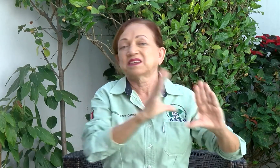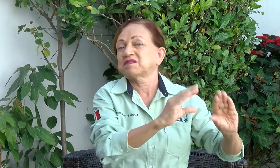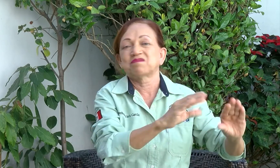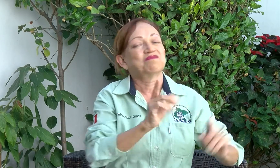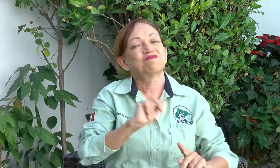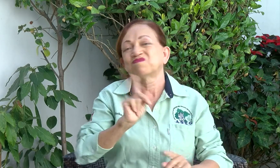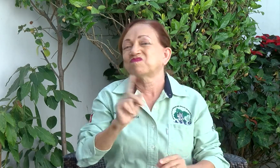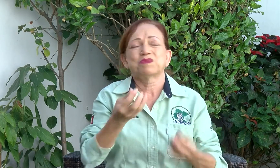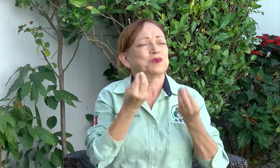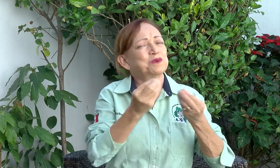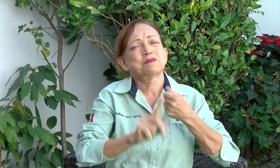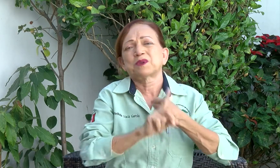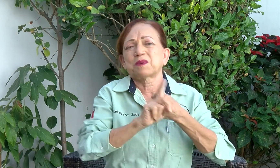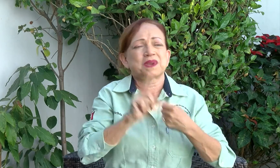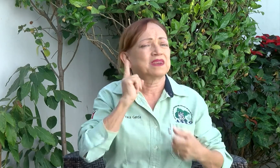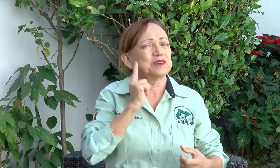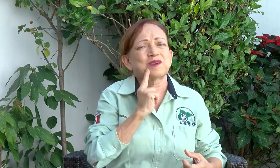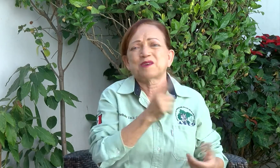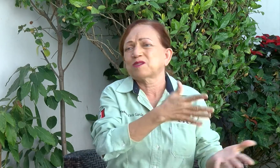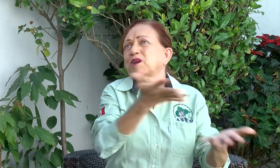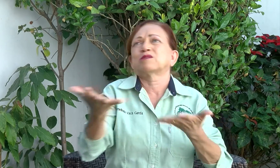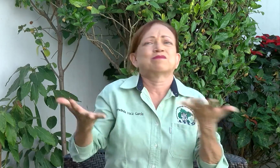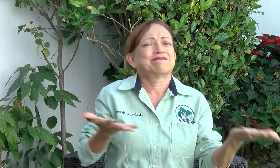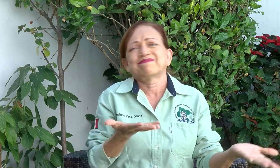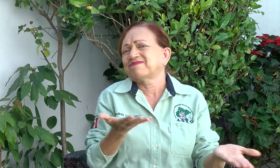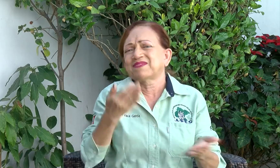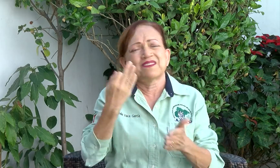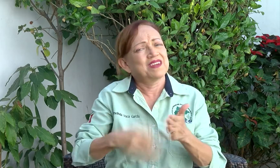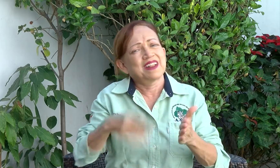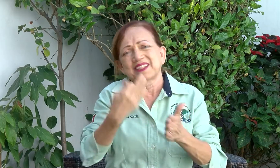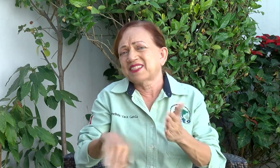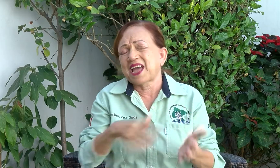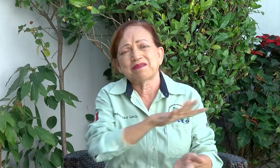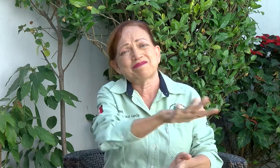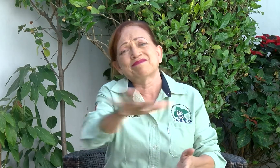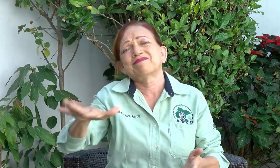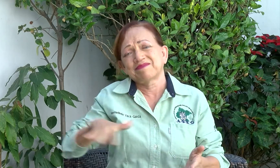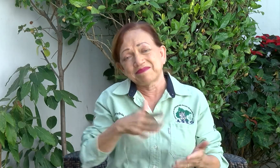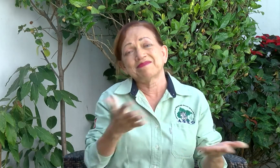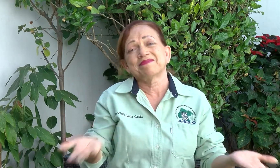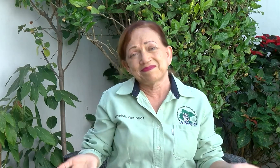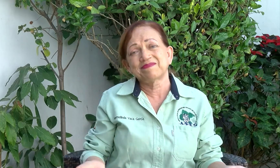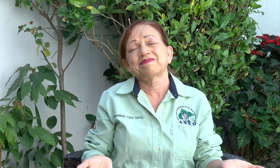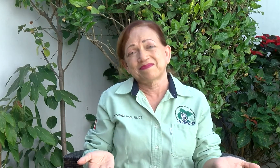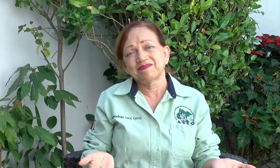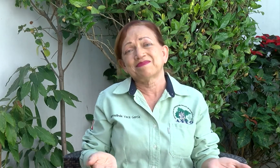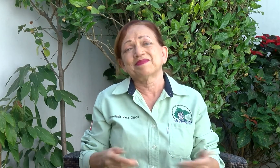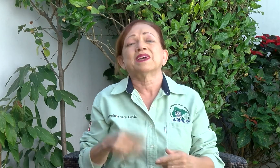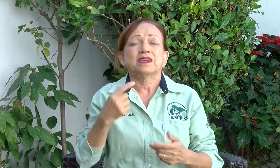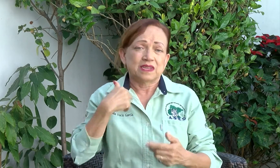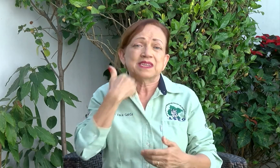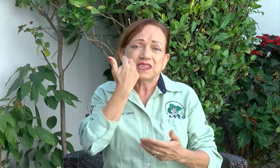comunicación y la problemática de las personas sordas pues es esa, en el ámbito educativo y en varios sectores.